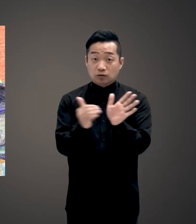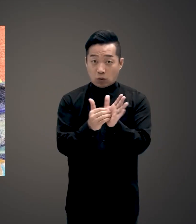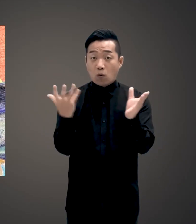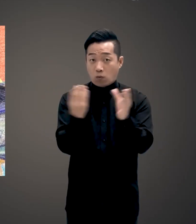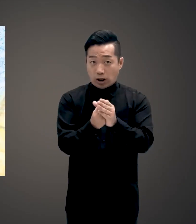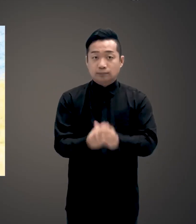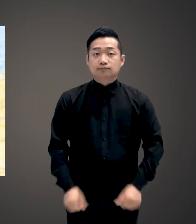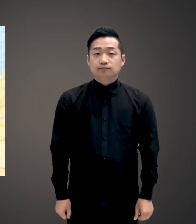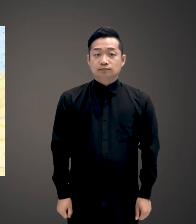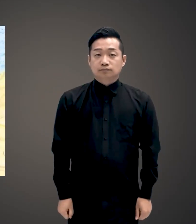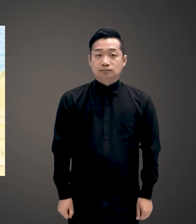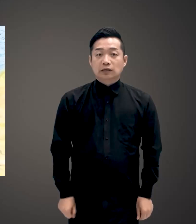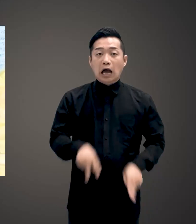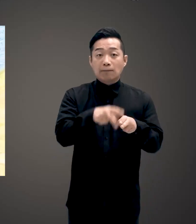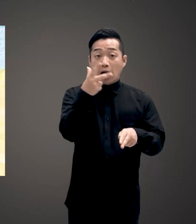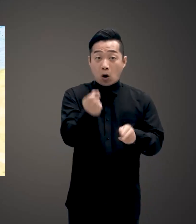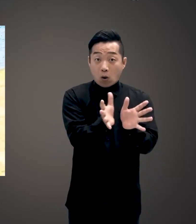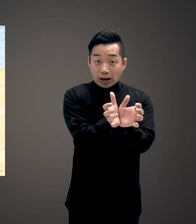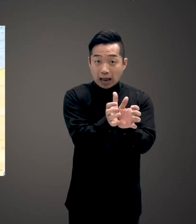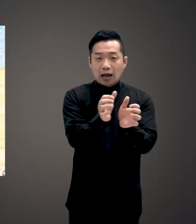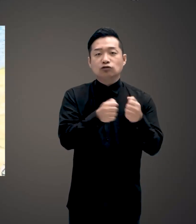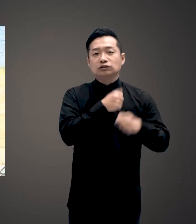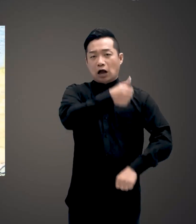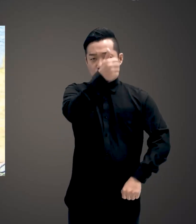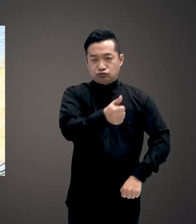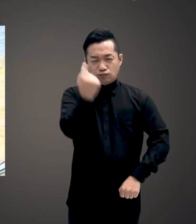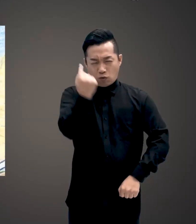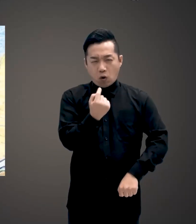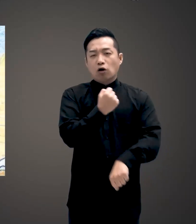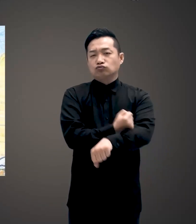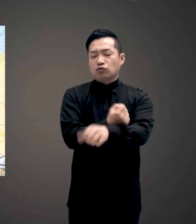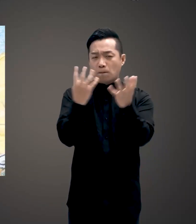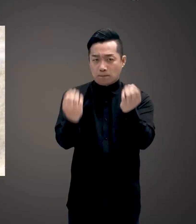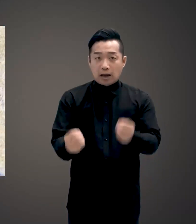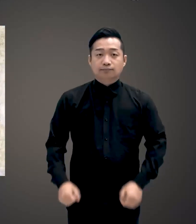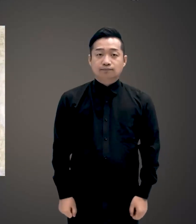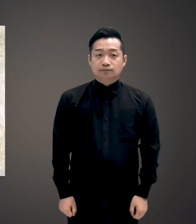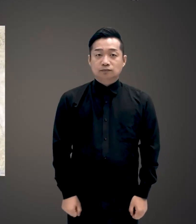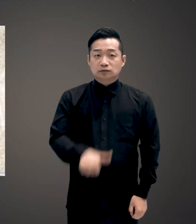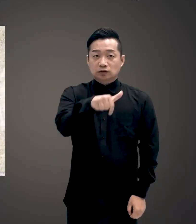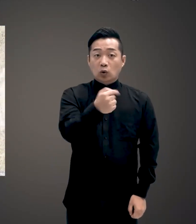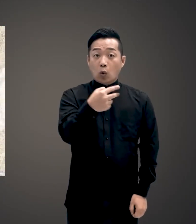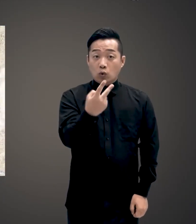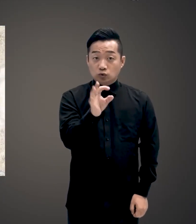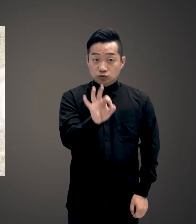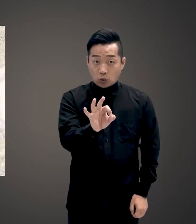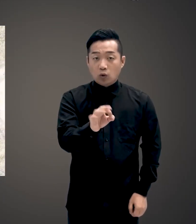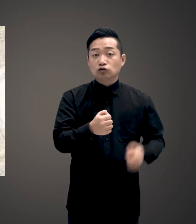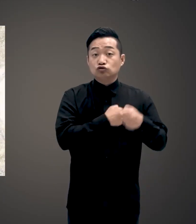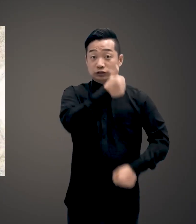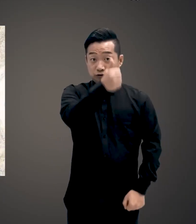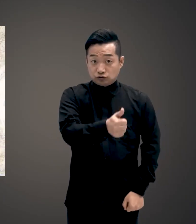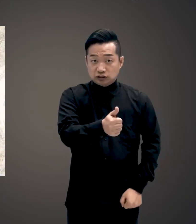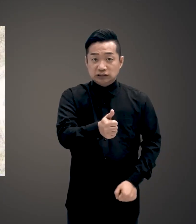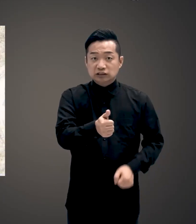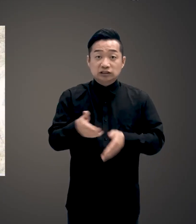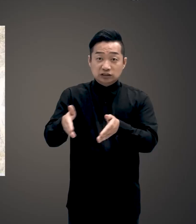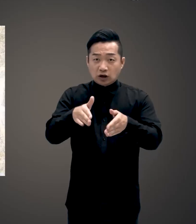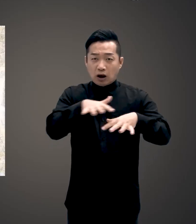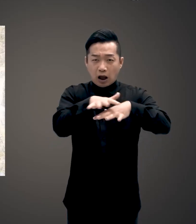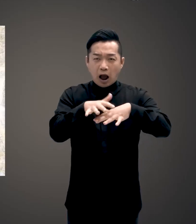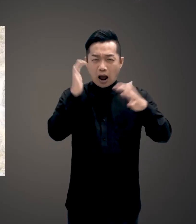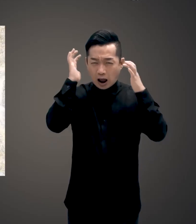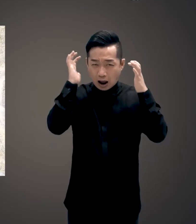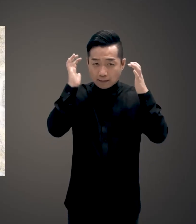완료! 오! 말동계 장군! 멀리서 오느라 수고 많았소! 보둥 장군! 적들이 길을 잃고 혼란에